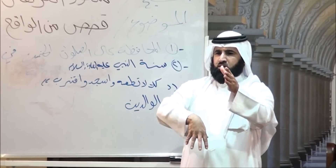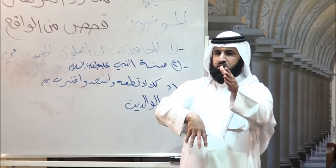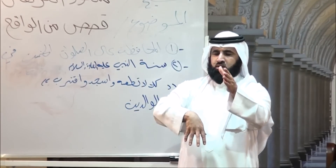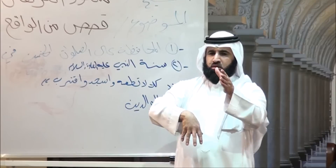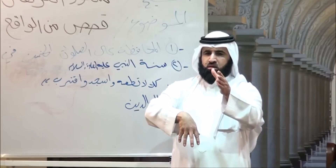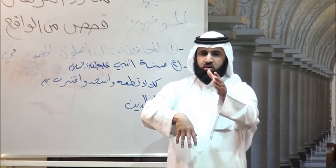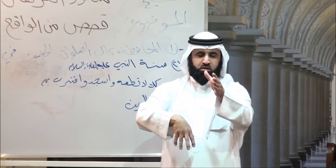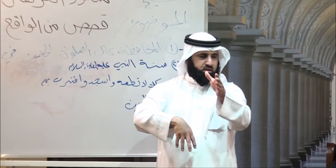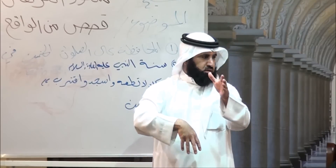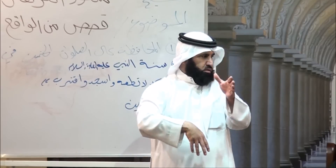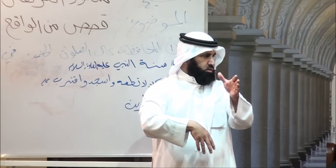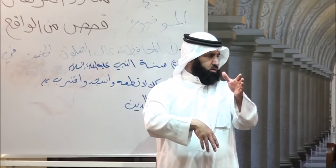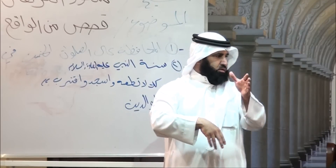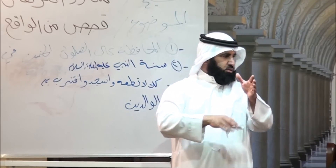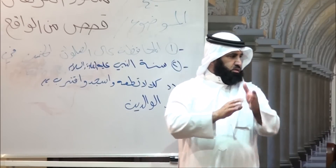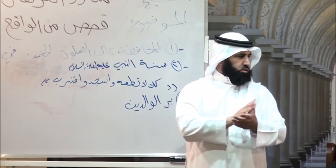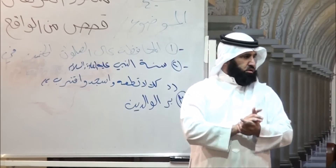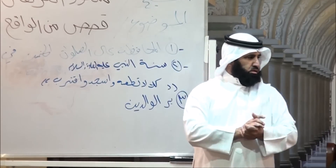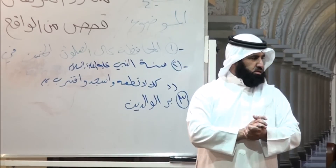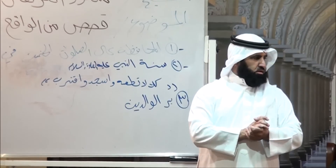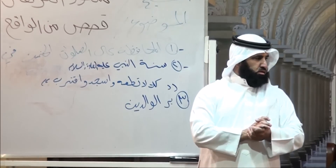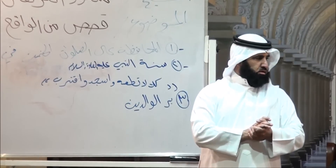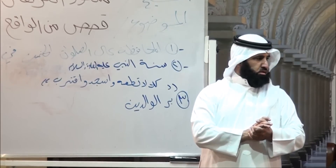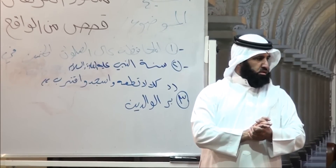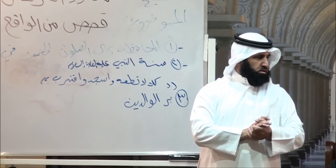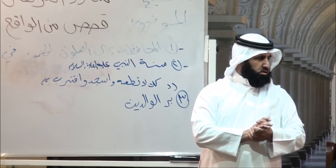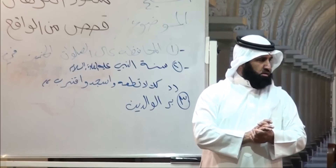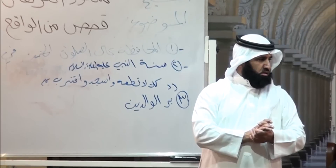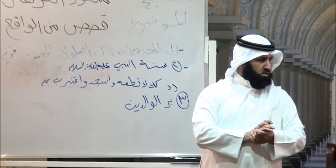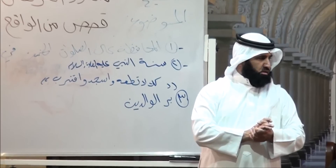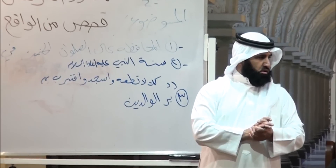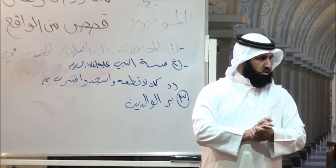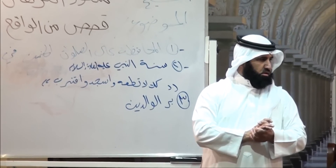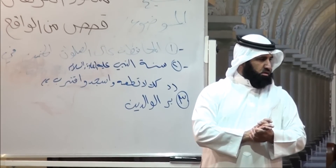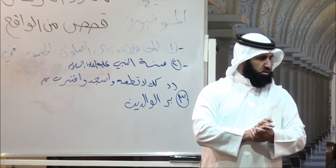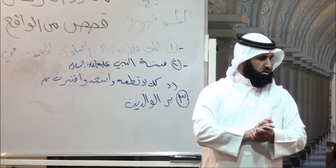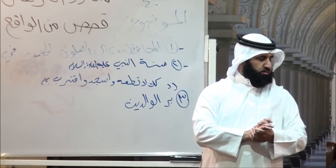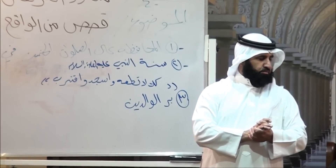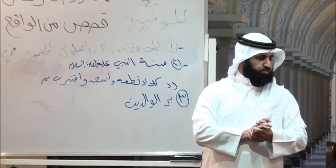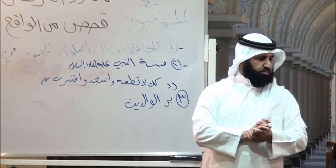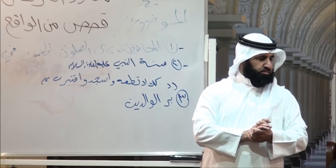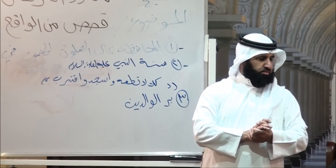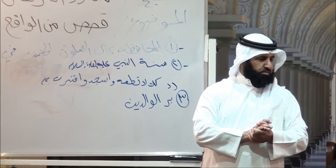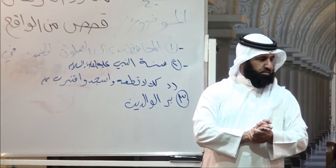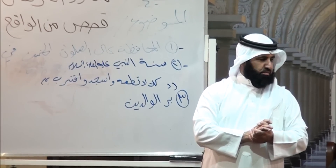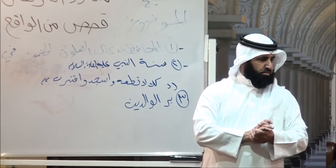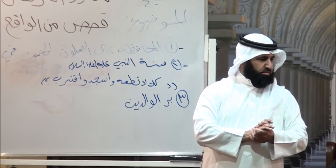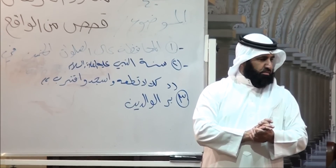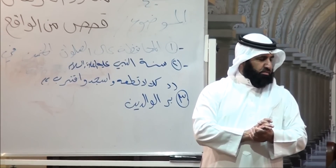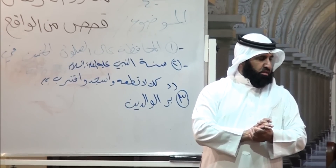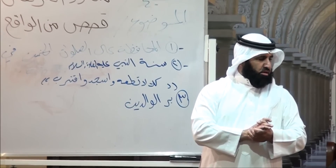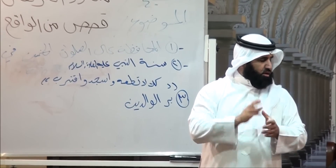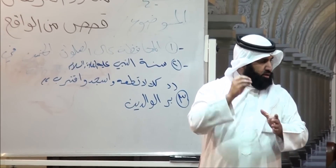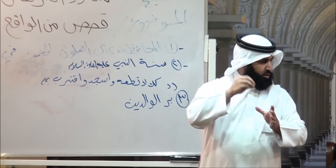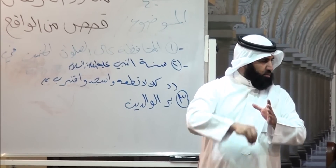قال: وهي أتت زوجتي وأخذتني وأدخلتني في داخل إحدى